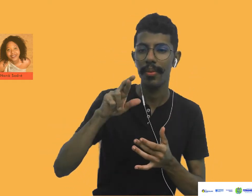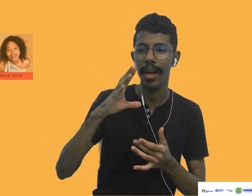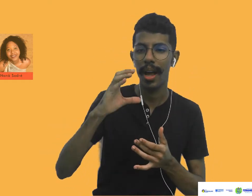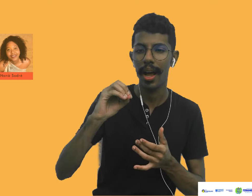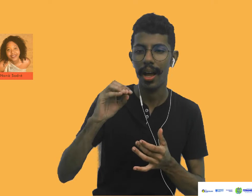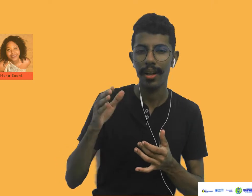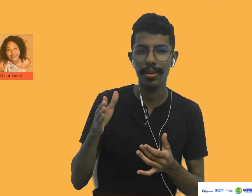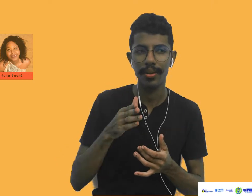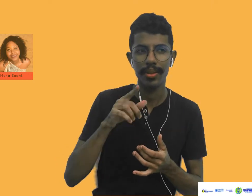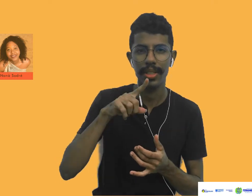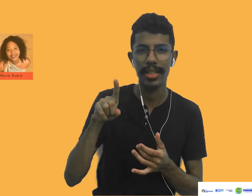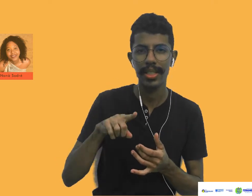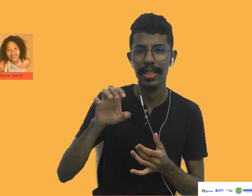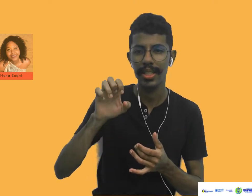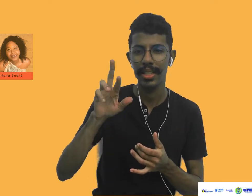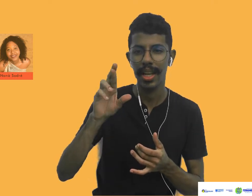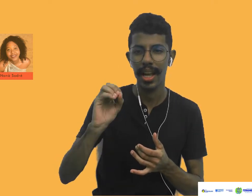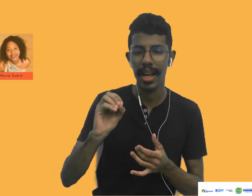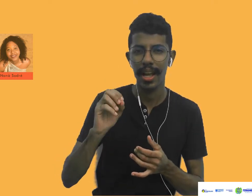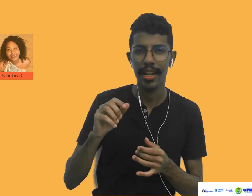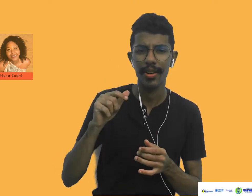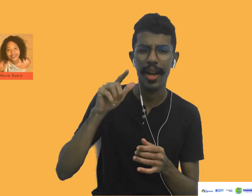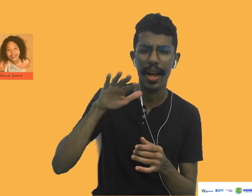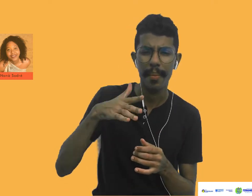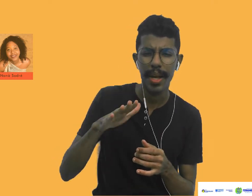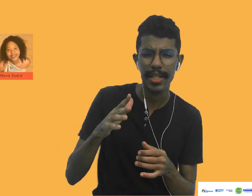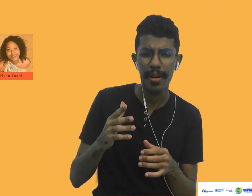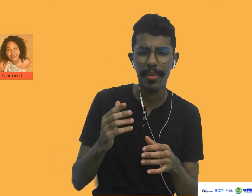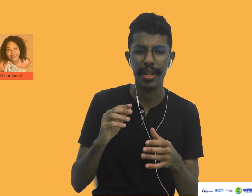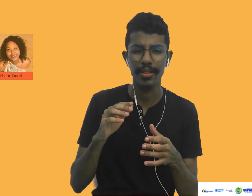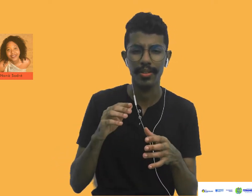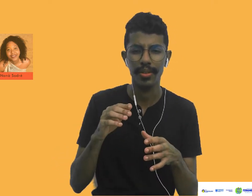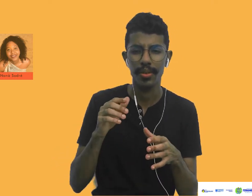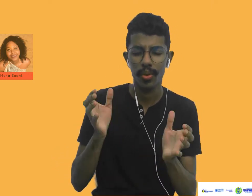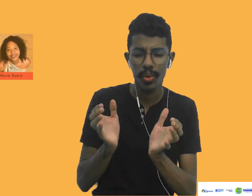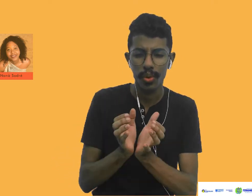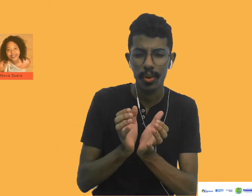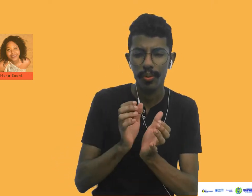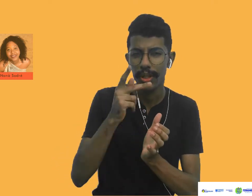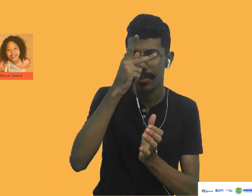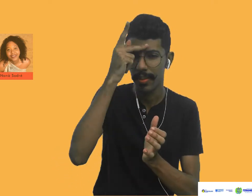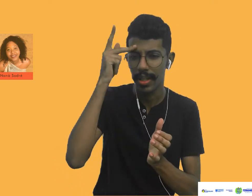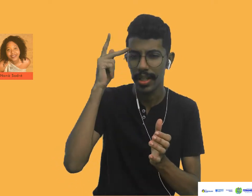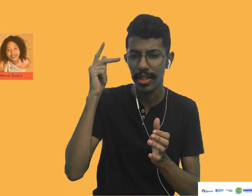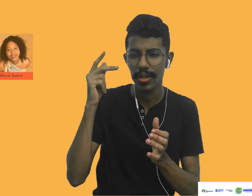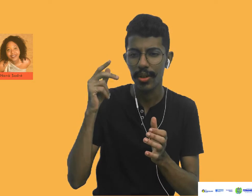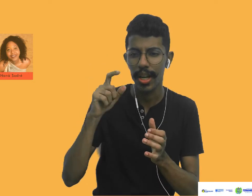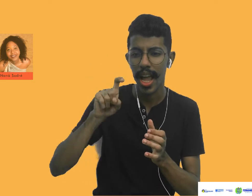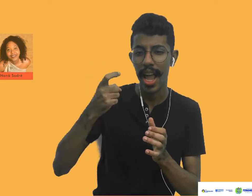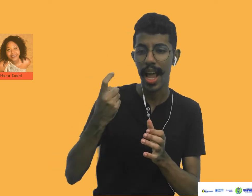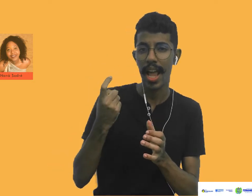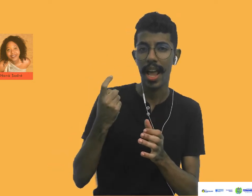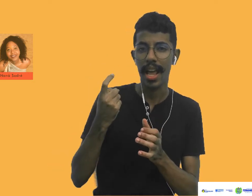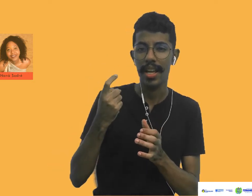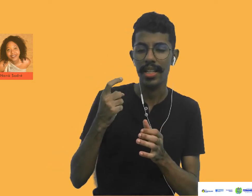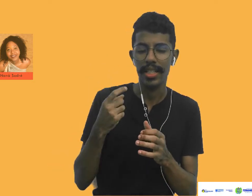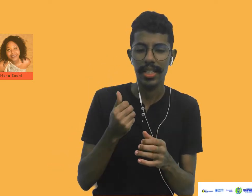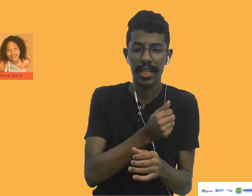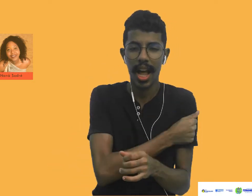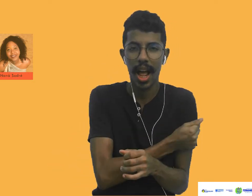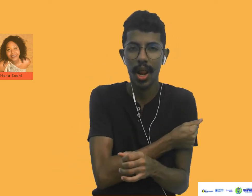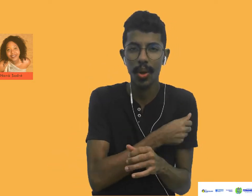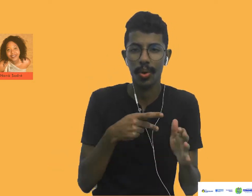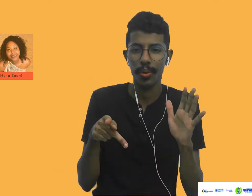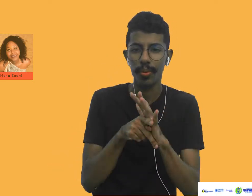de recém, vou dizer recém-formados, que já era 2004, me formei em 2000, então, mas era um grupo de ex-alunos